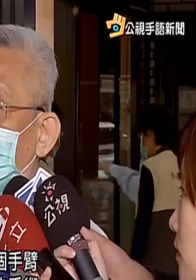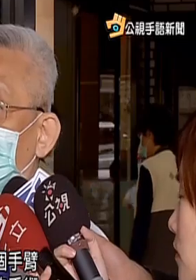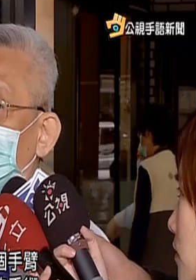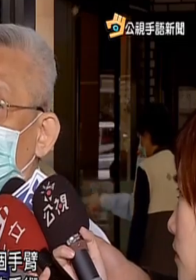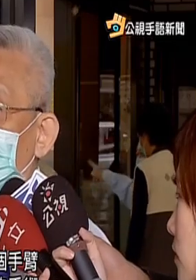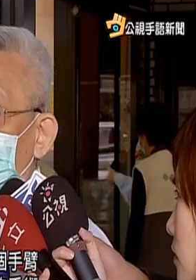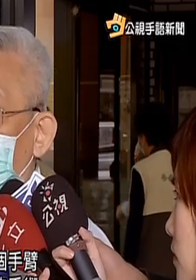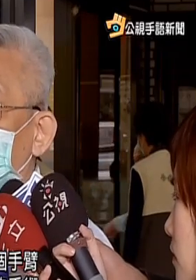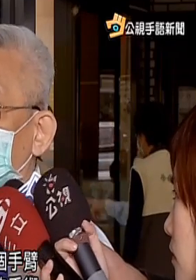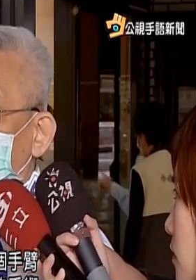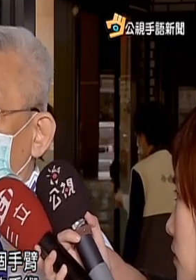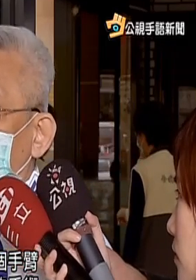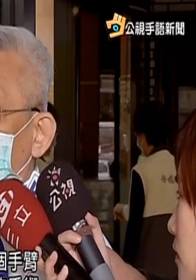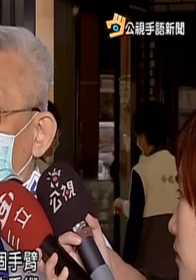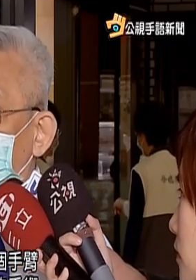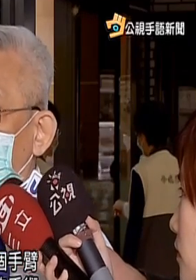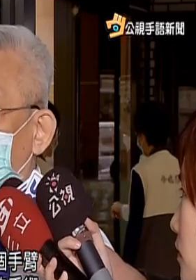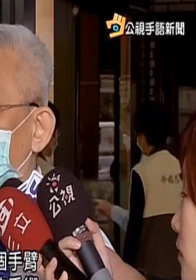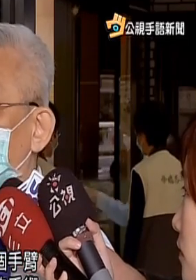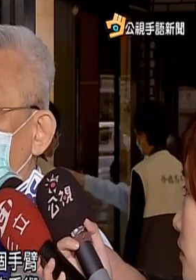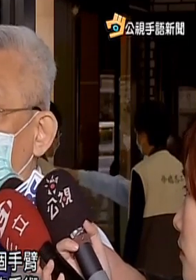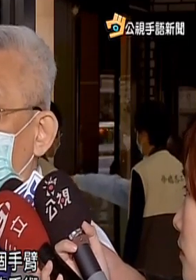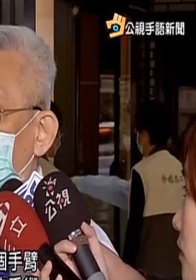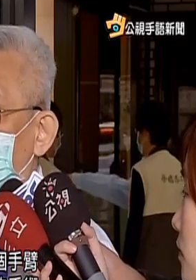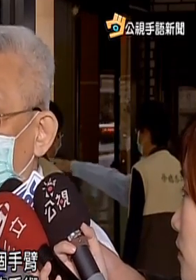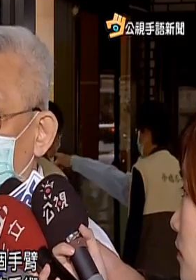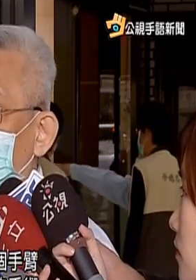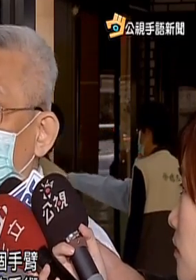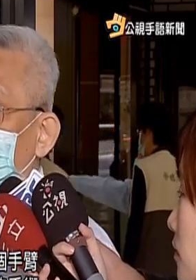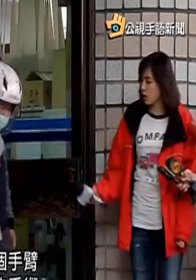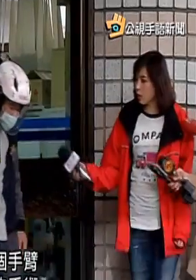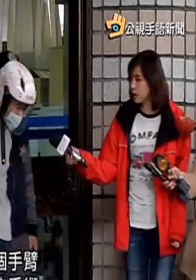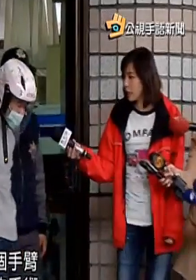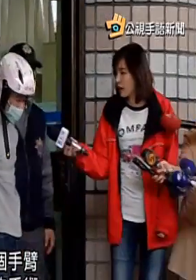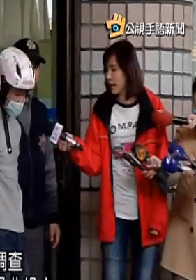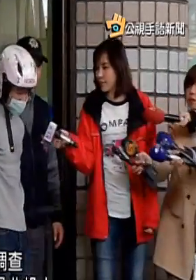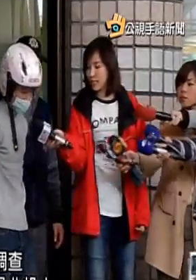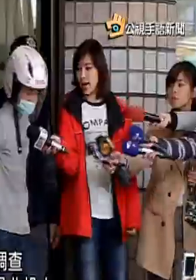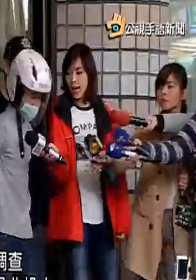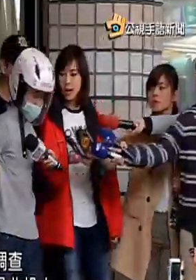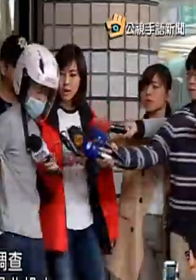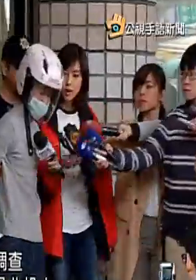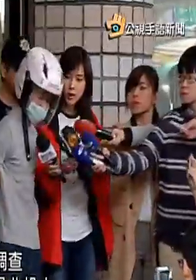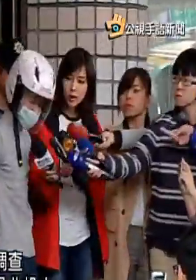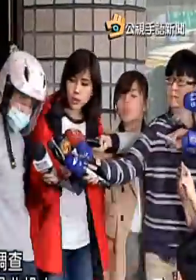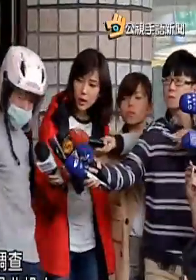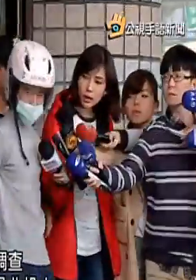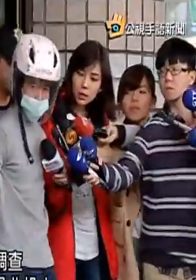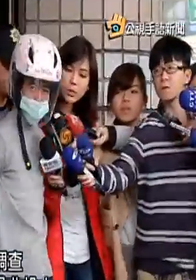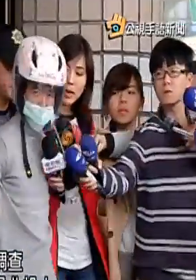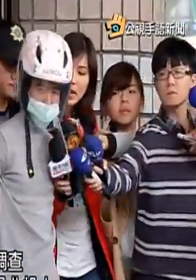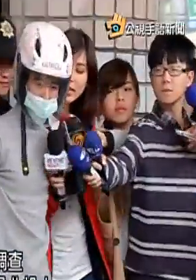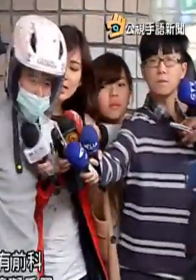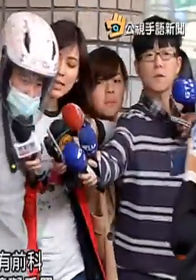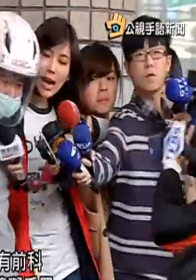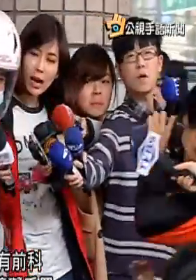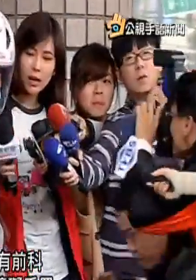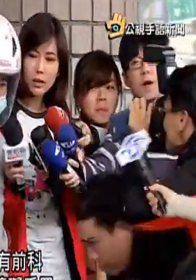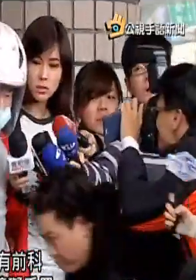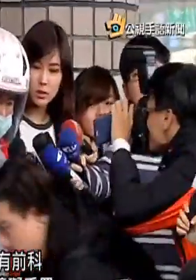后背的那个手术。 警方调查，詹姓嫌犯是北投人，无业，没有前科，